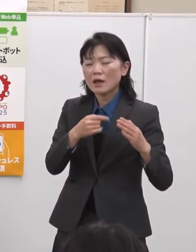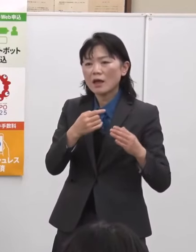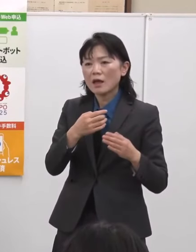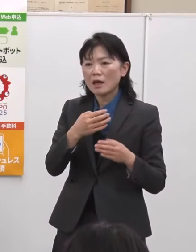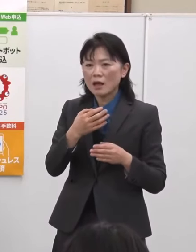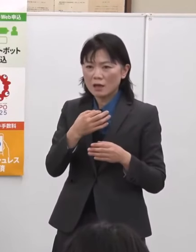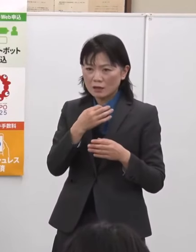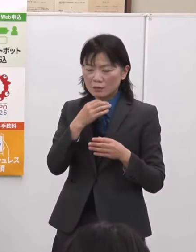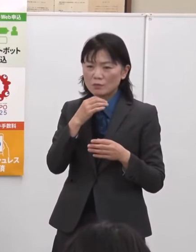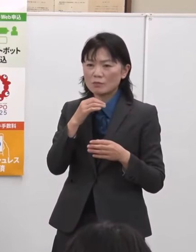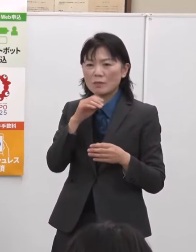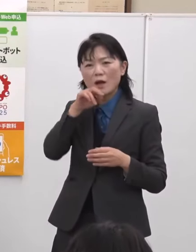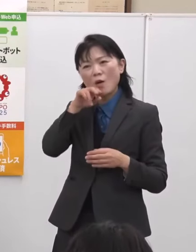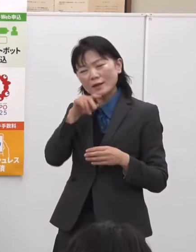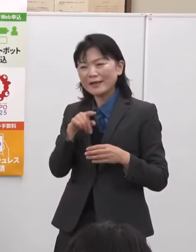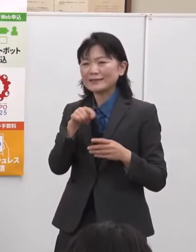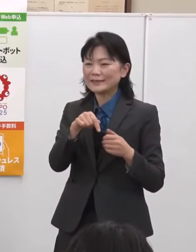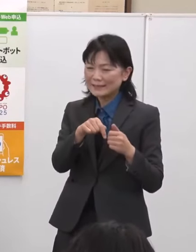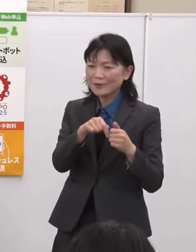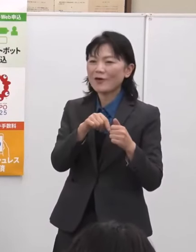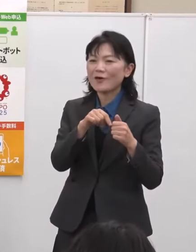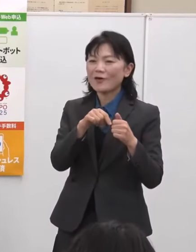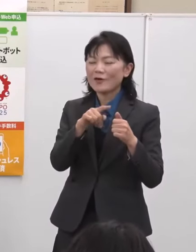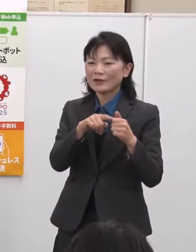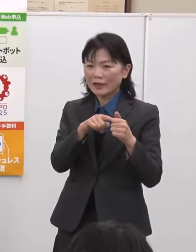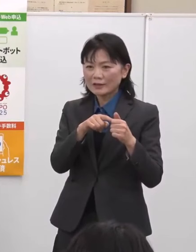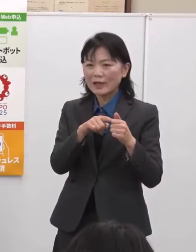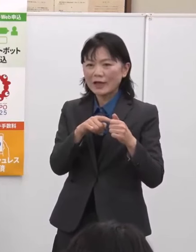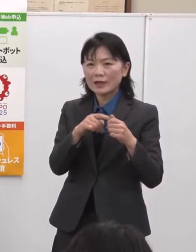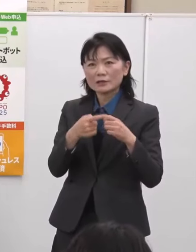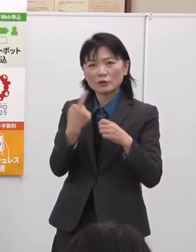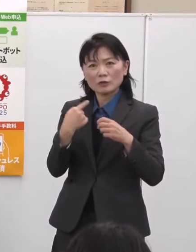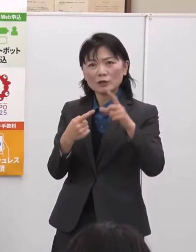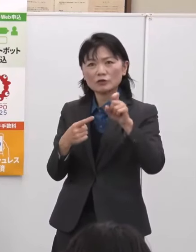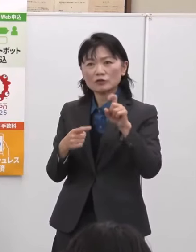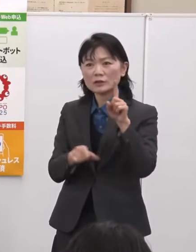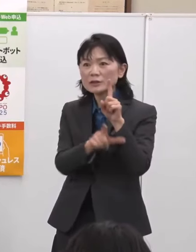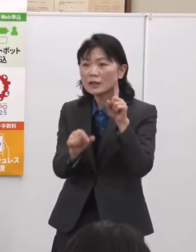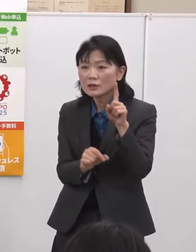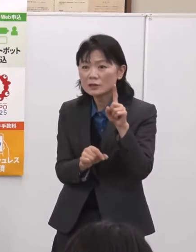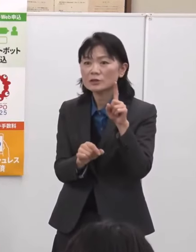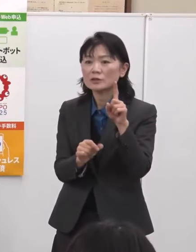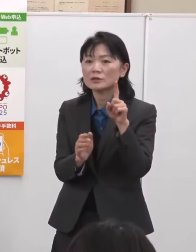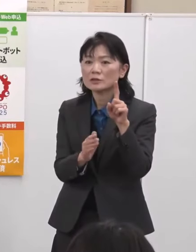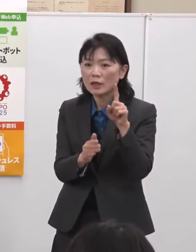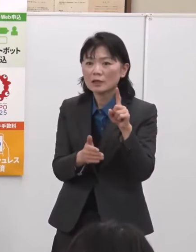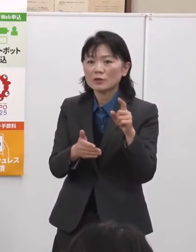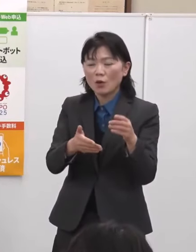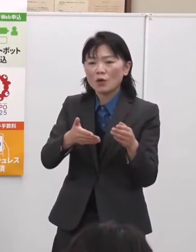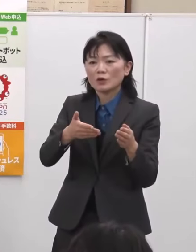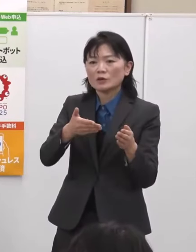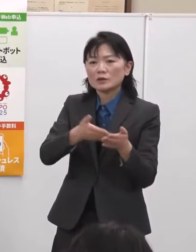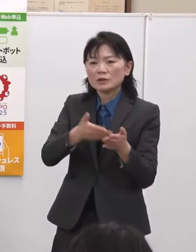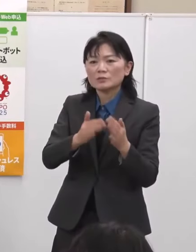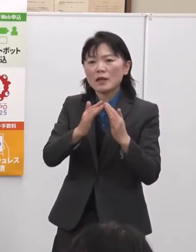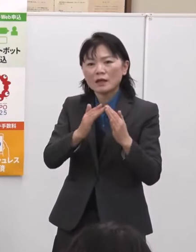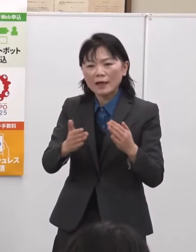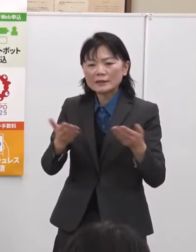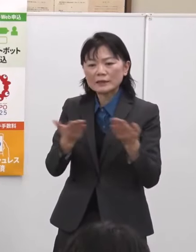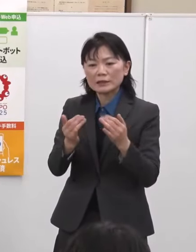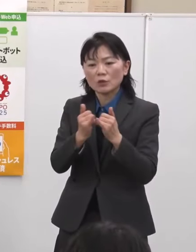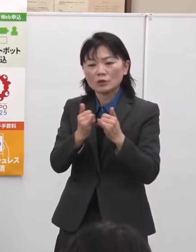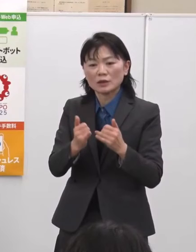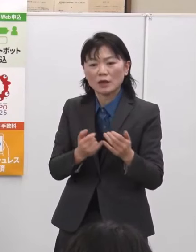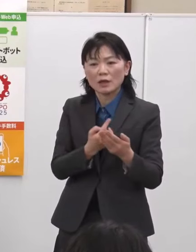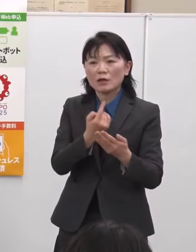の方のお話の中で、昨年11月頃に行われた説明会に事業者が出席していなかったと。